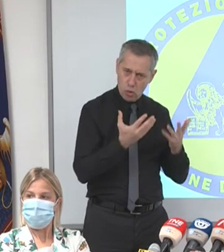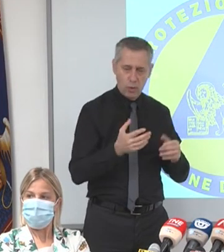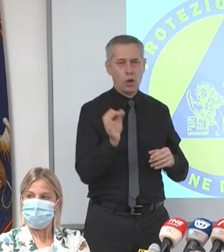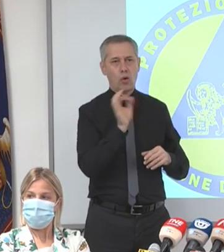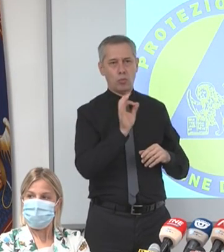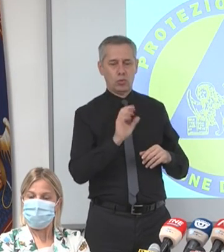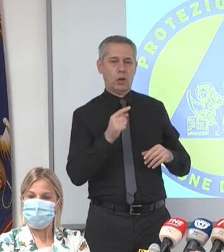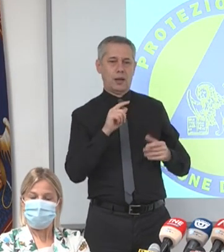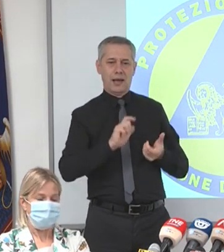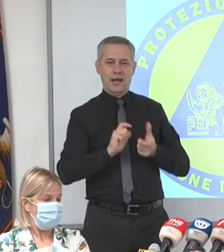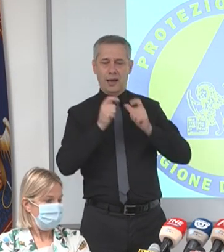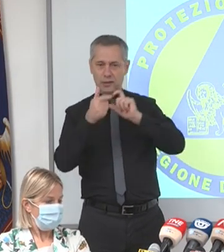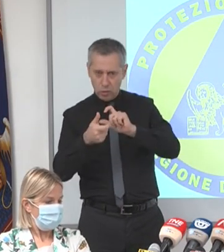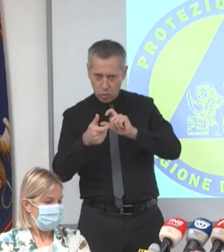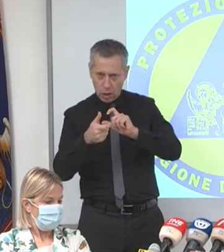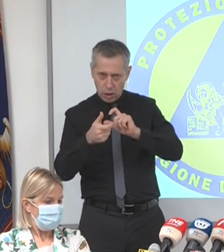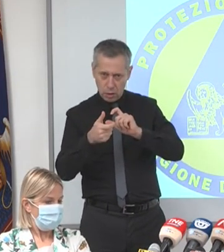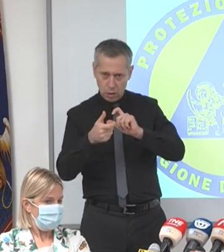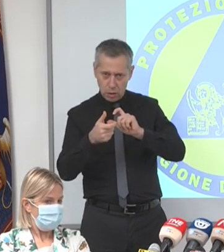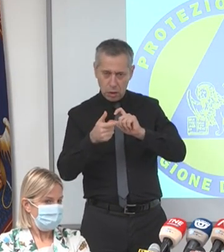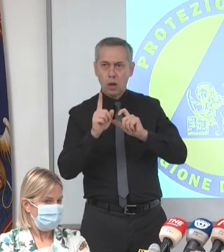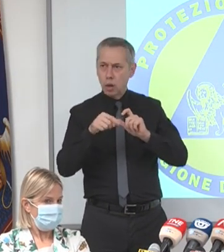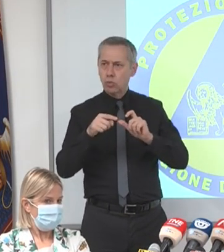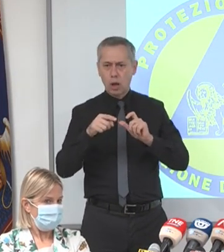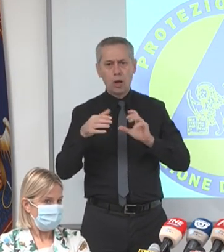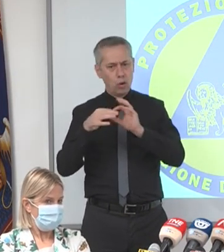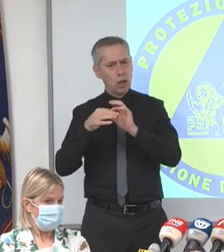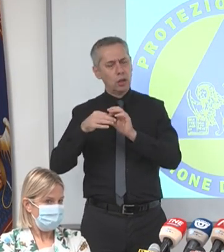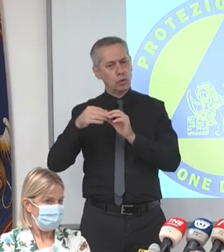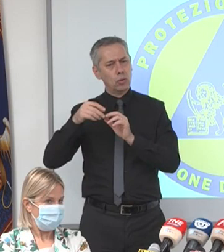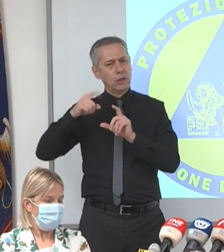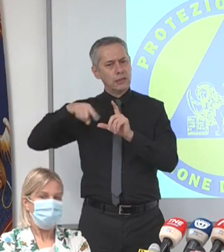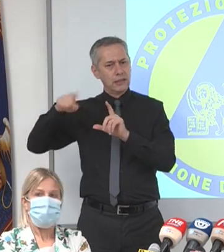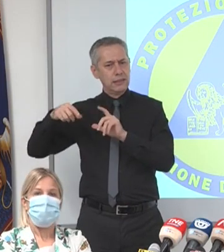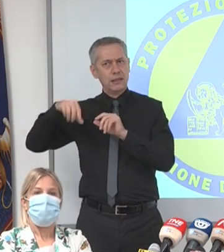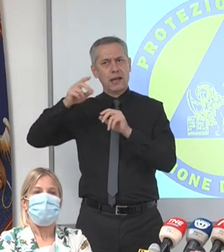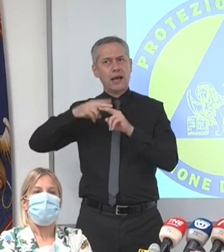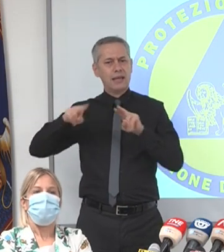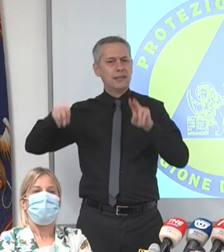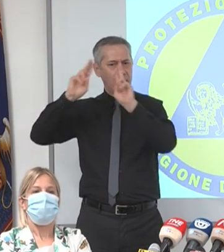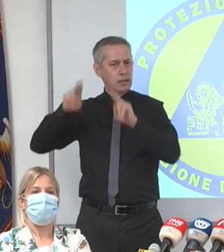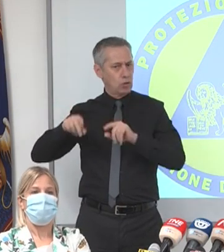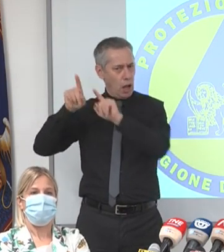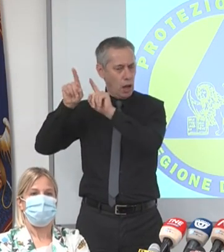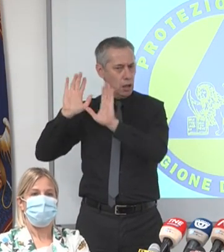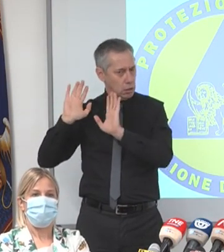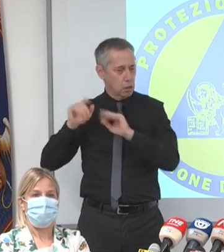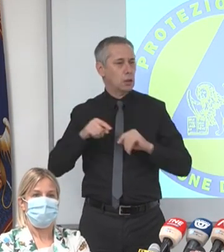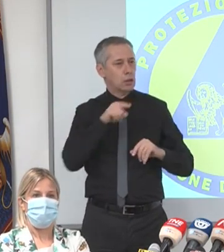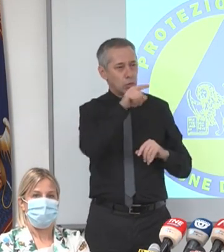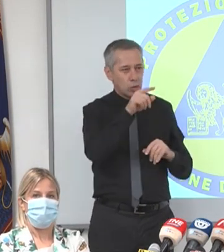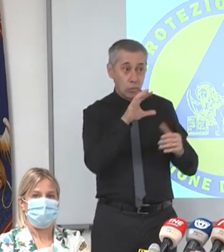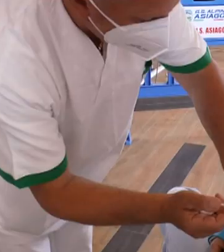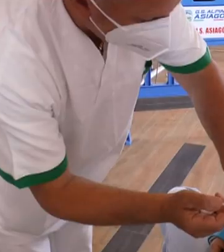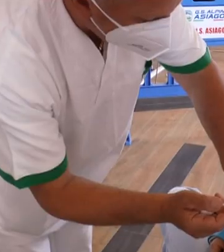è riportata a livello anche internazionale, per capire se oggettivamente può essere collegata